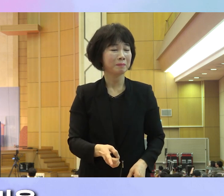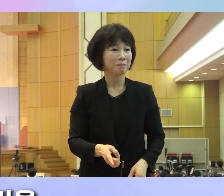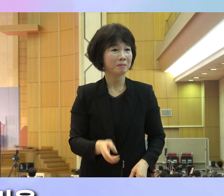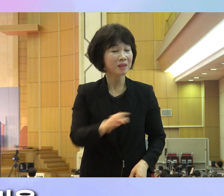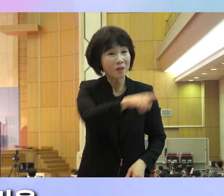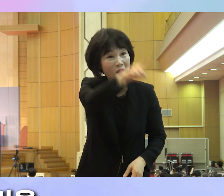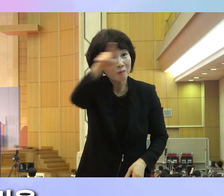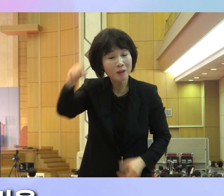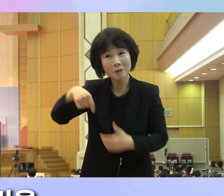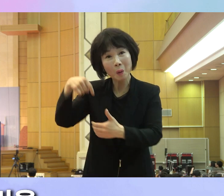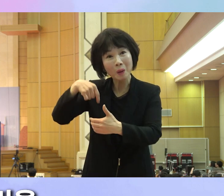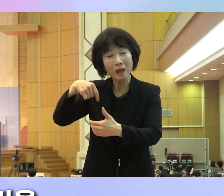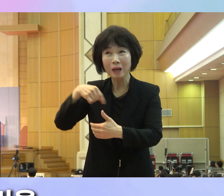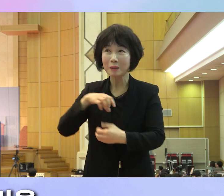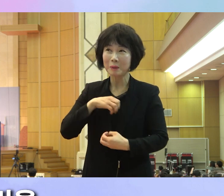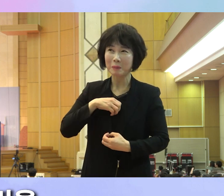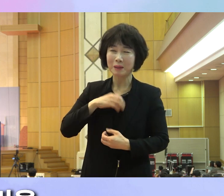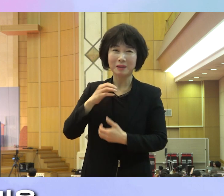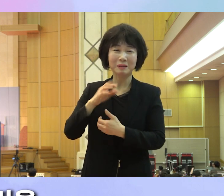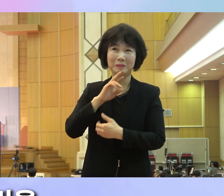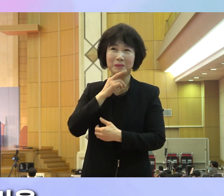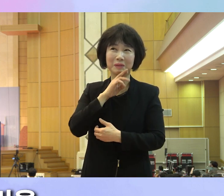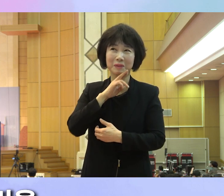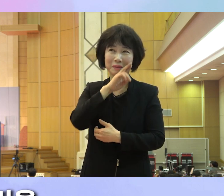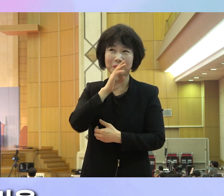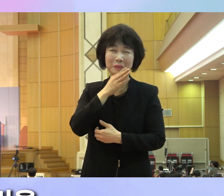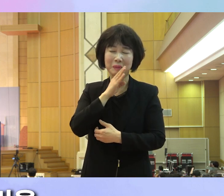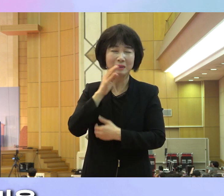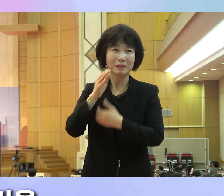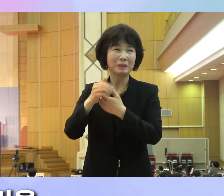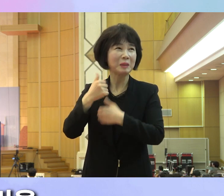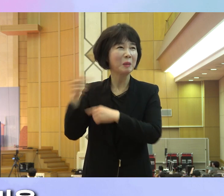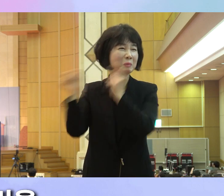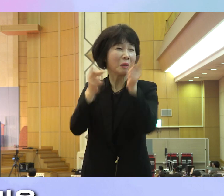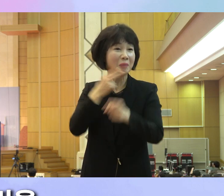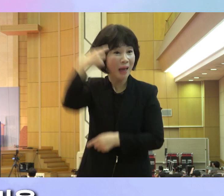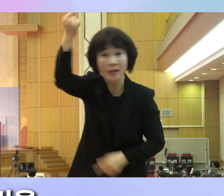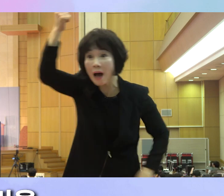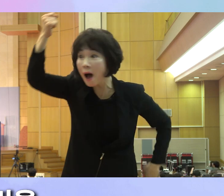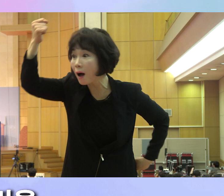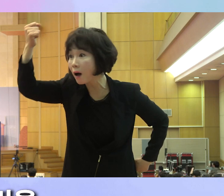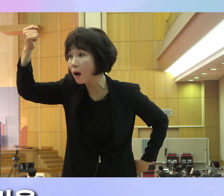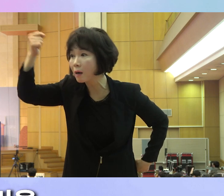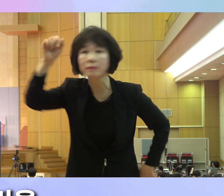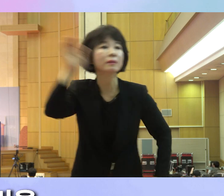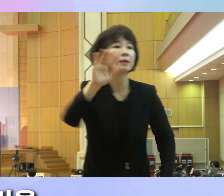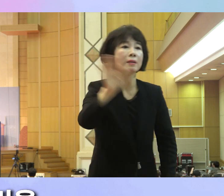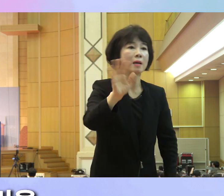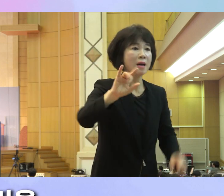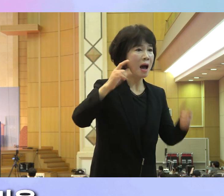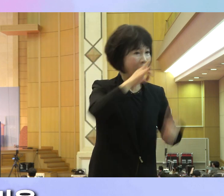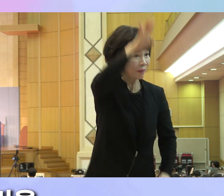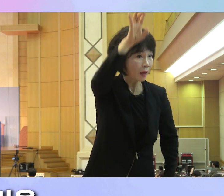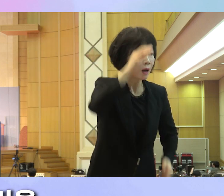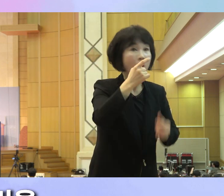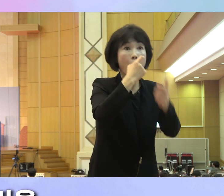여러분들은 오늘 말씀을 들으면서 그때 있었던 것을 그대로 성경에 적어놓은 것이니까 여러분들은 확실히